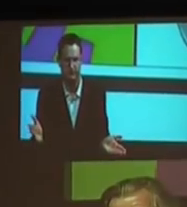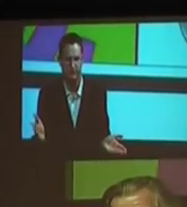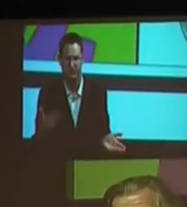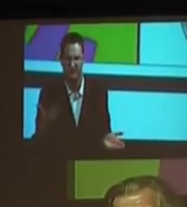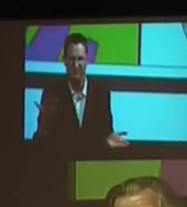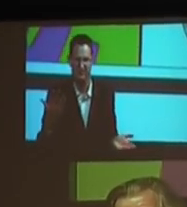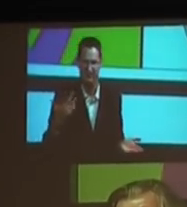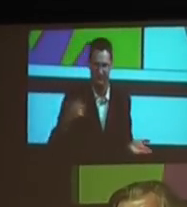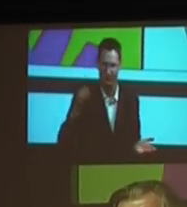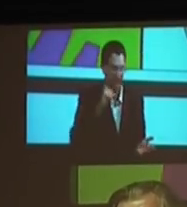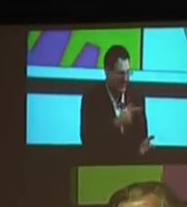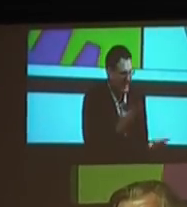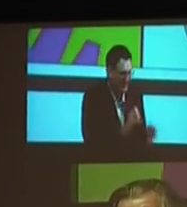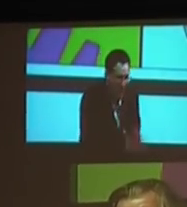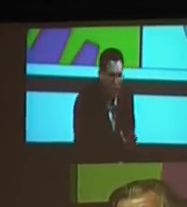dann